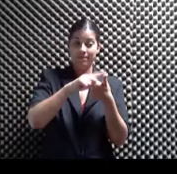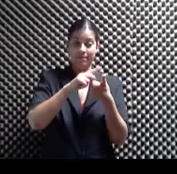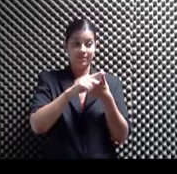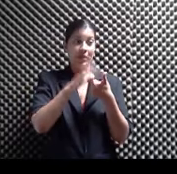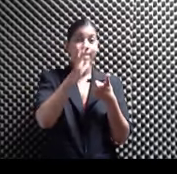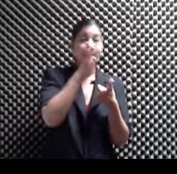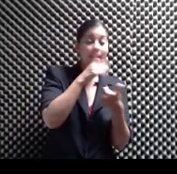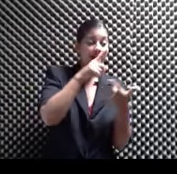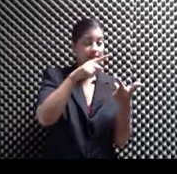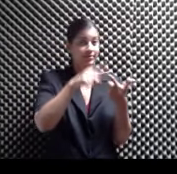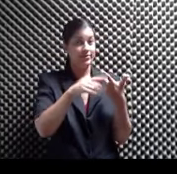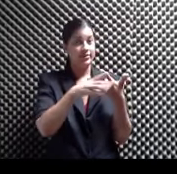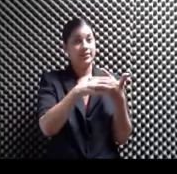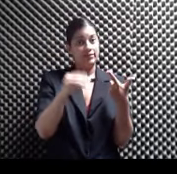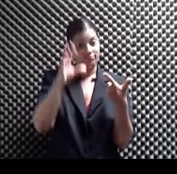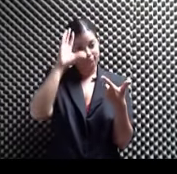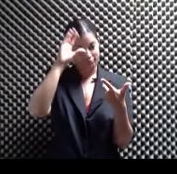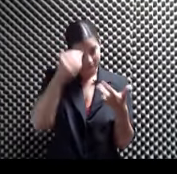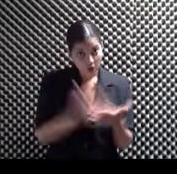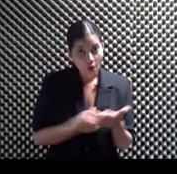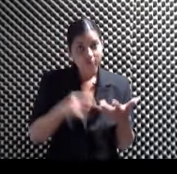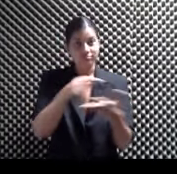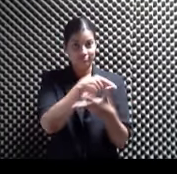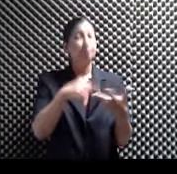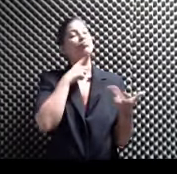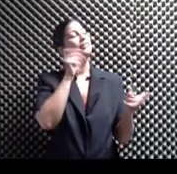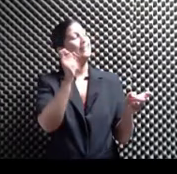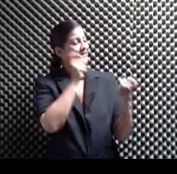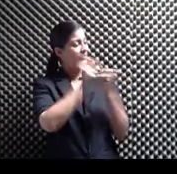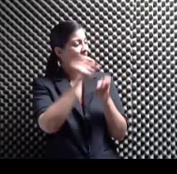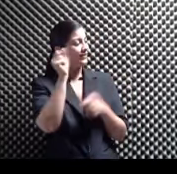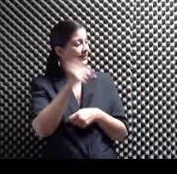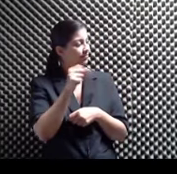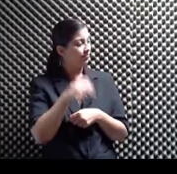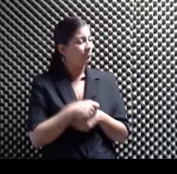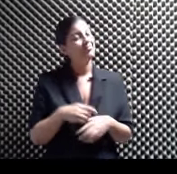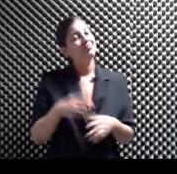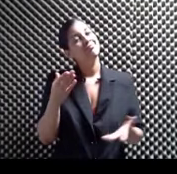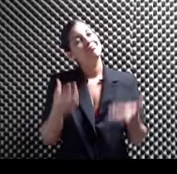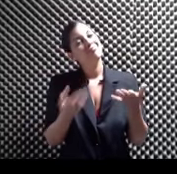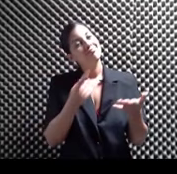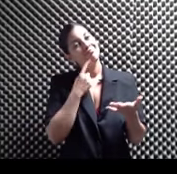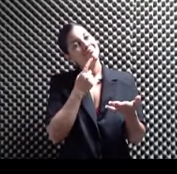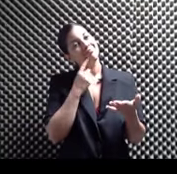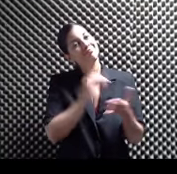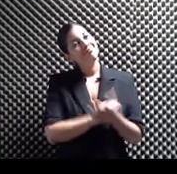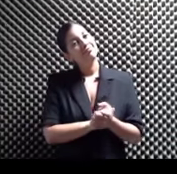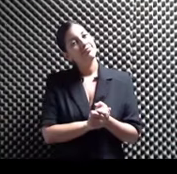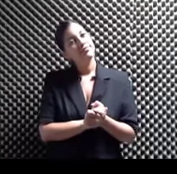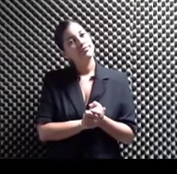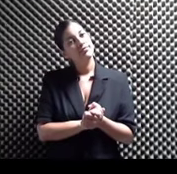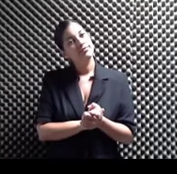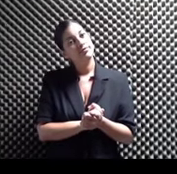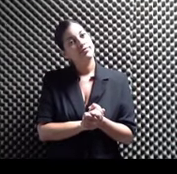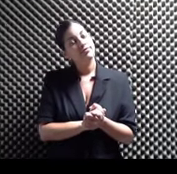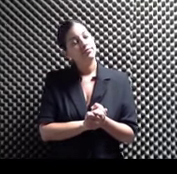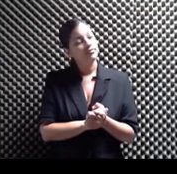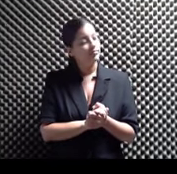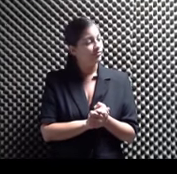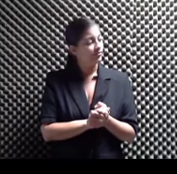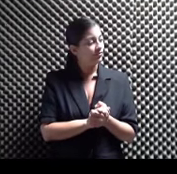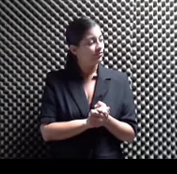madre de este niño, ¿verdad? Y entonces el hijo. Exactamente. Se podría decir que como eje